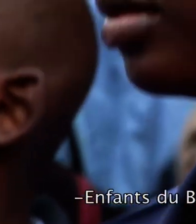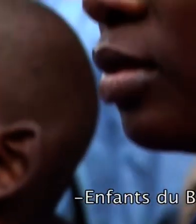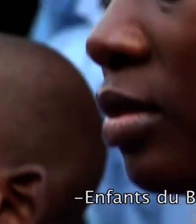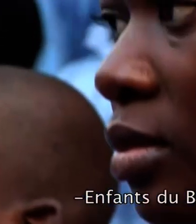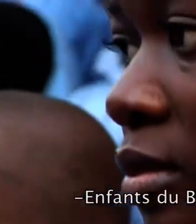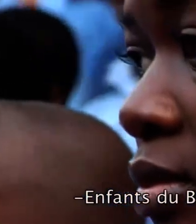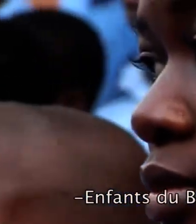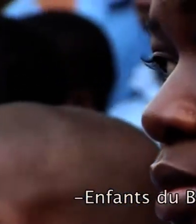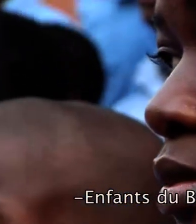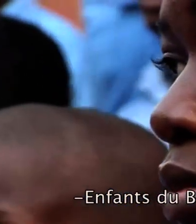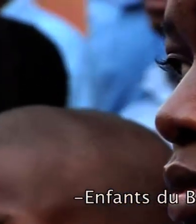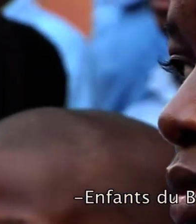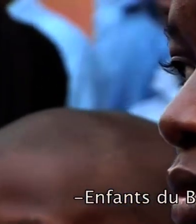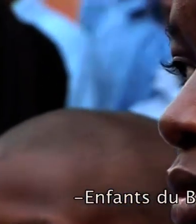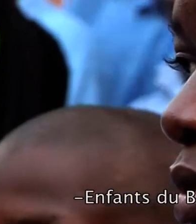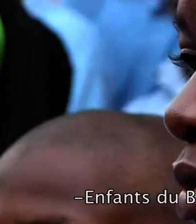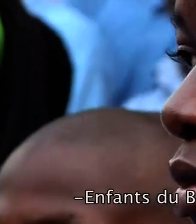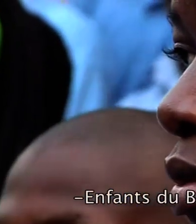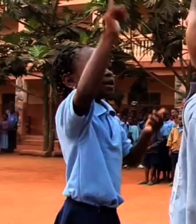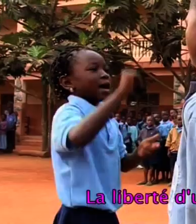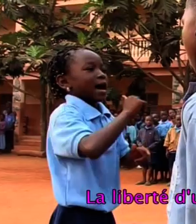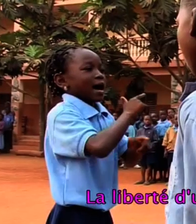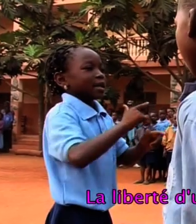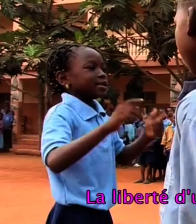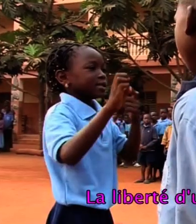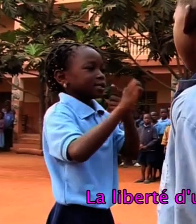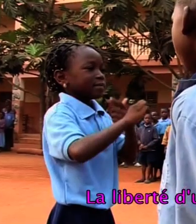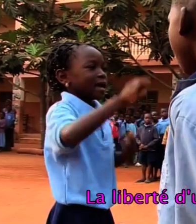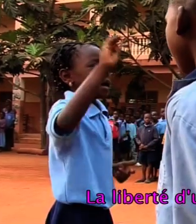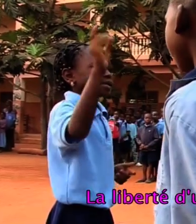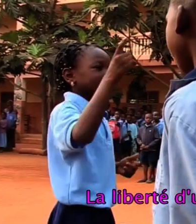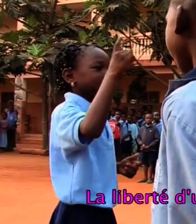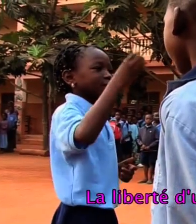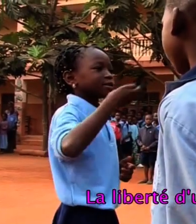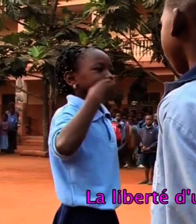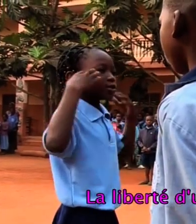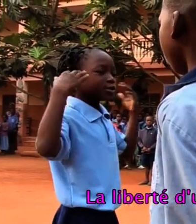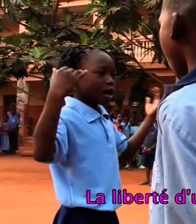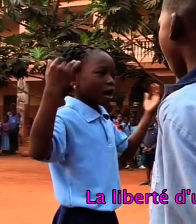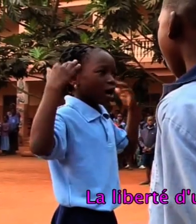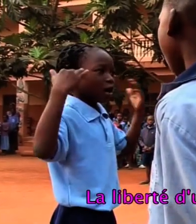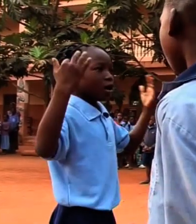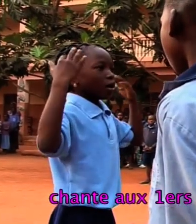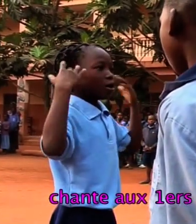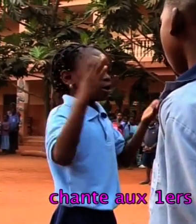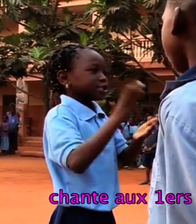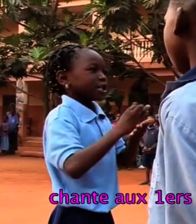Enfants du Bénin debout, la liberté d'un cri sonore, rechante